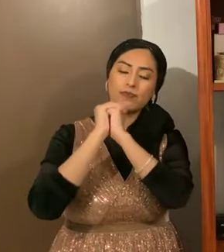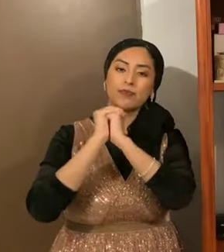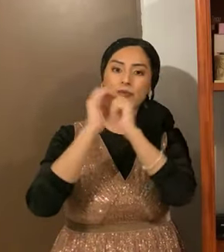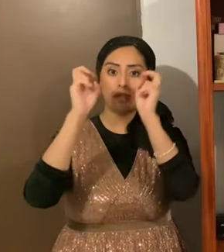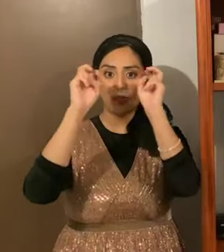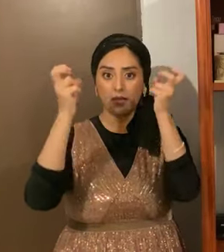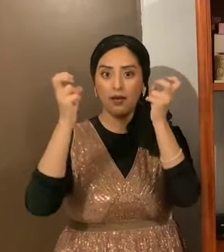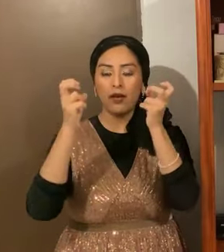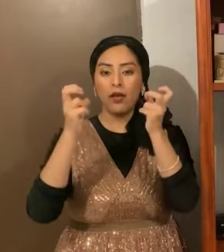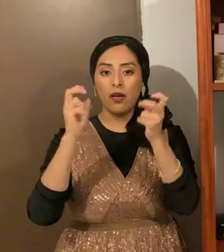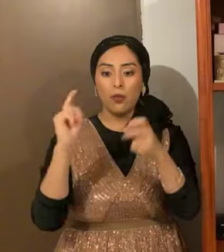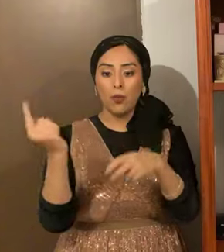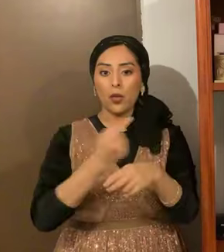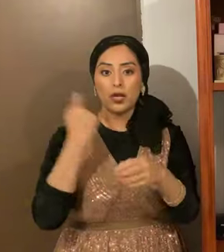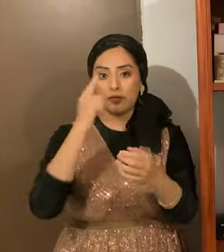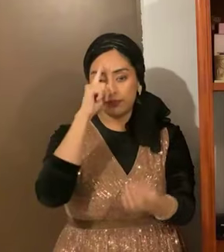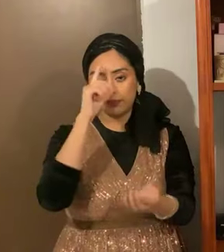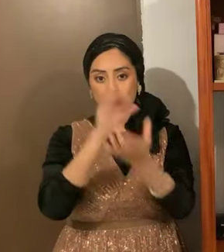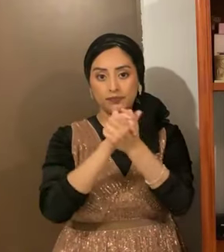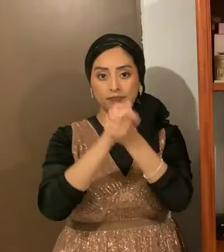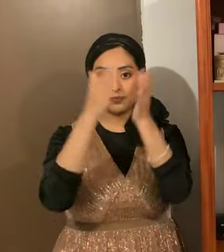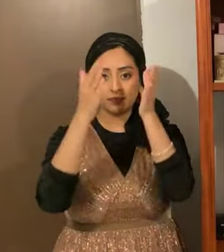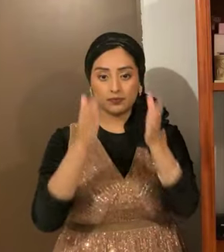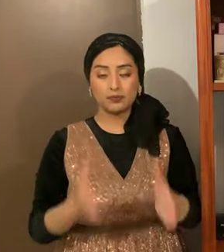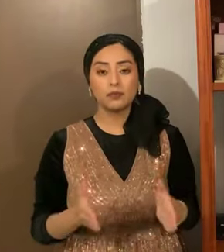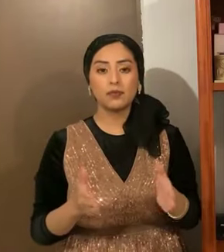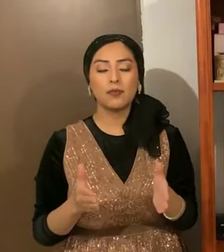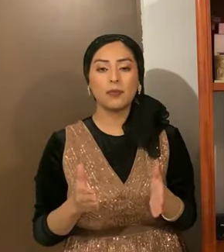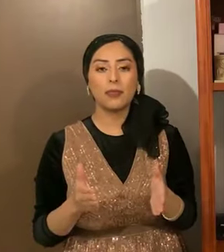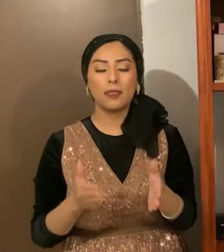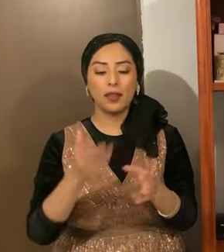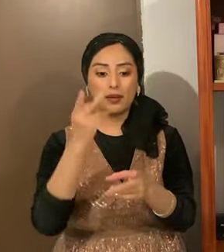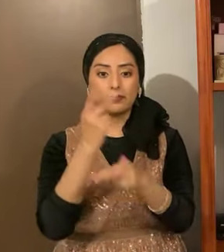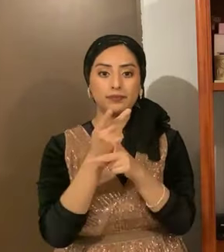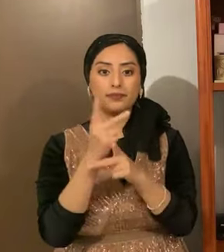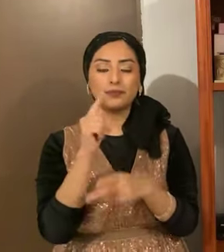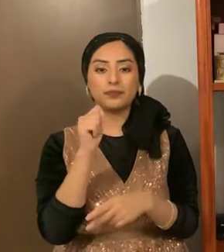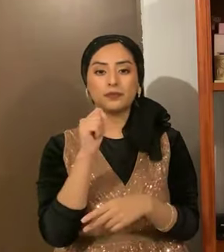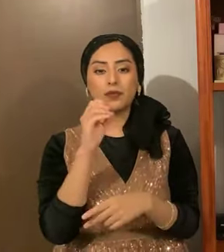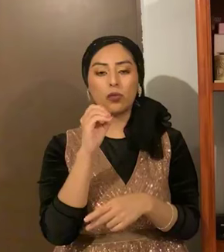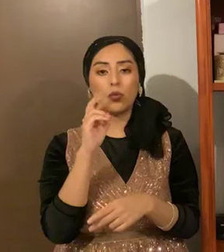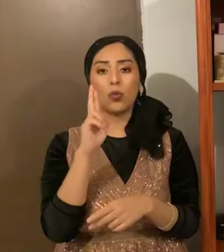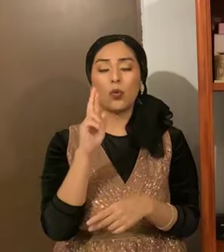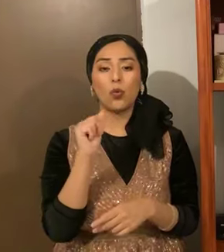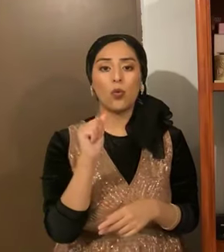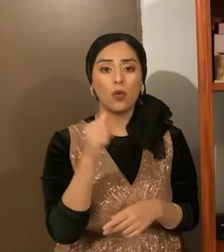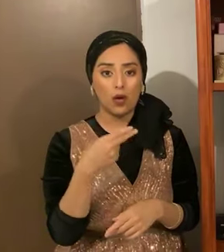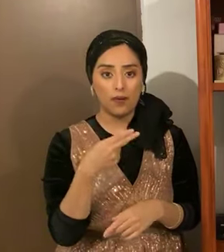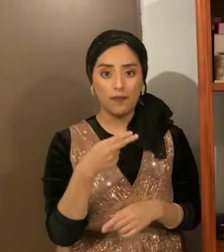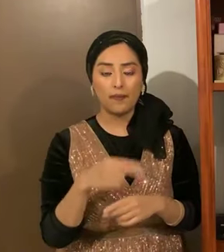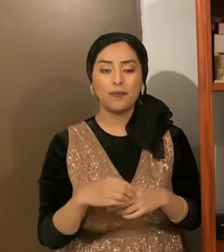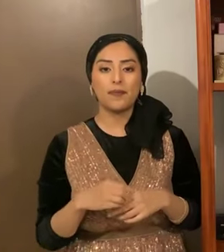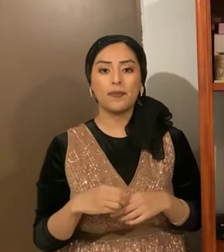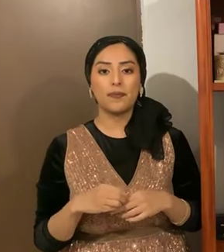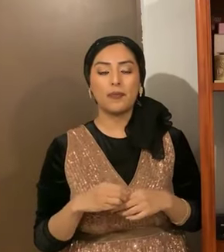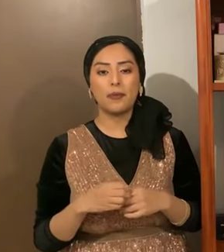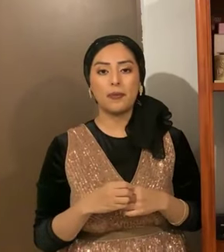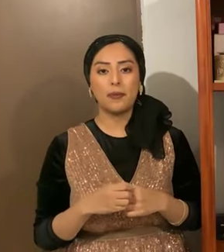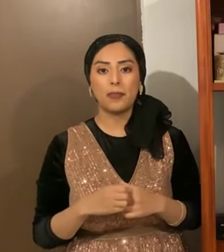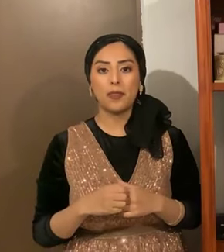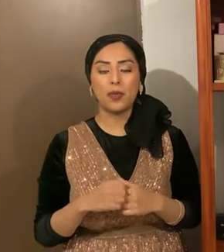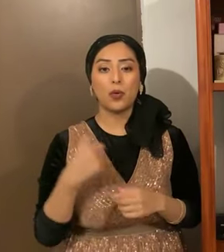el clamor que los creyentes en Yahshua HaMashiach y guardadores de Torah en los